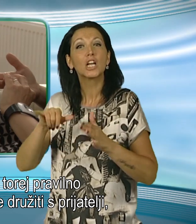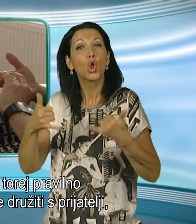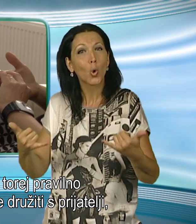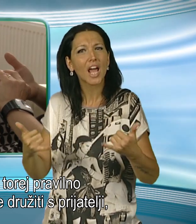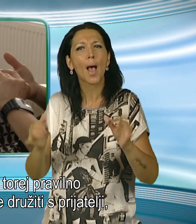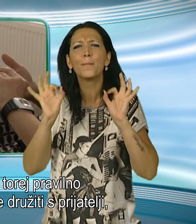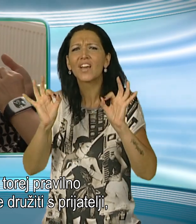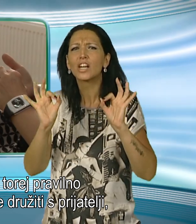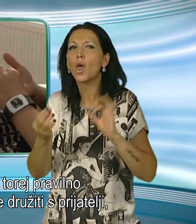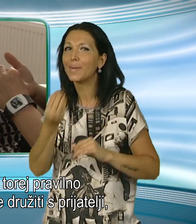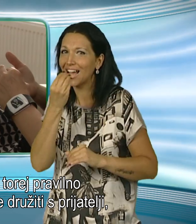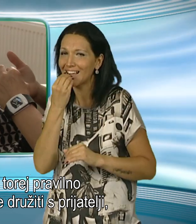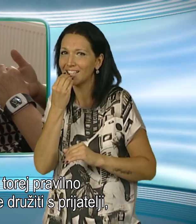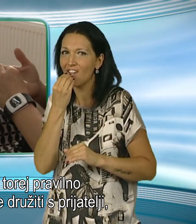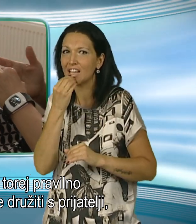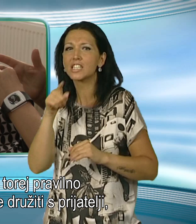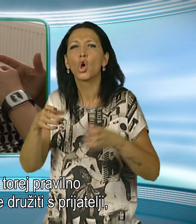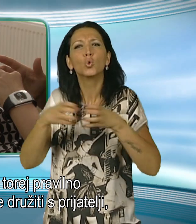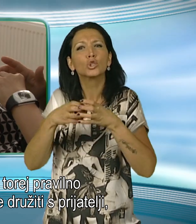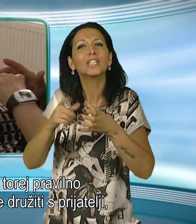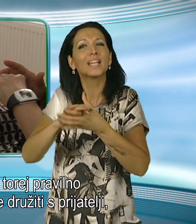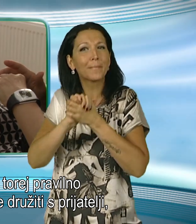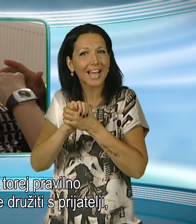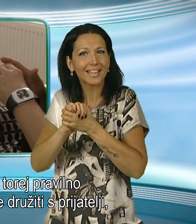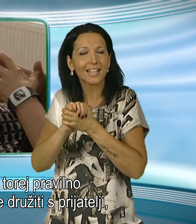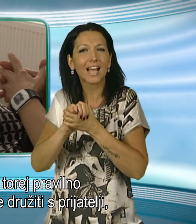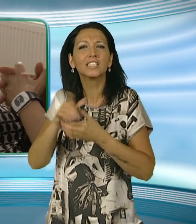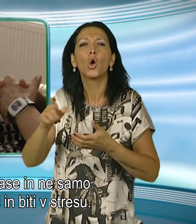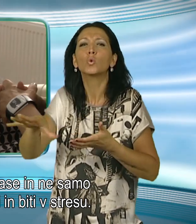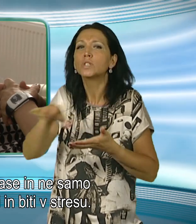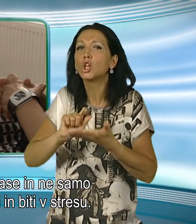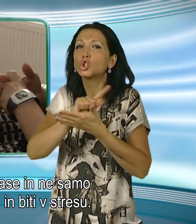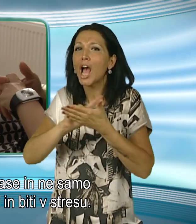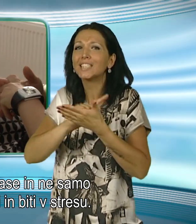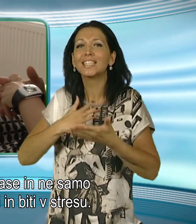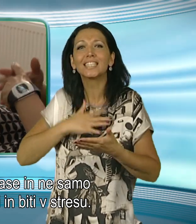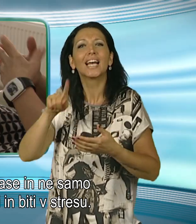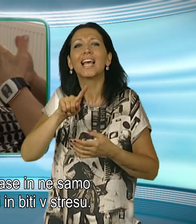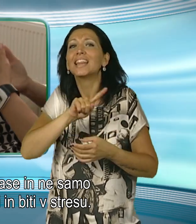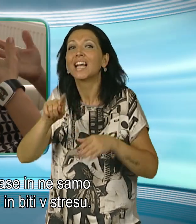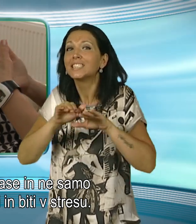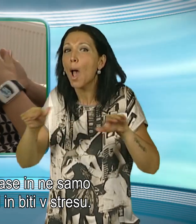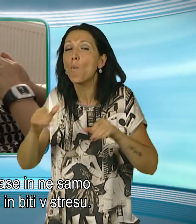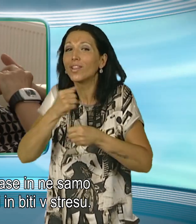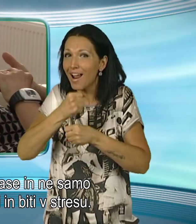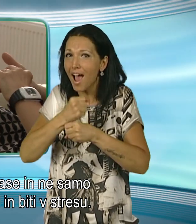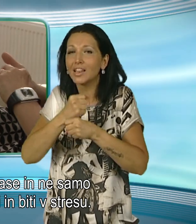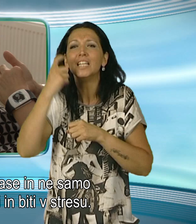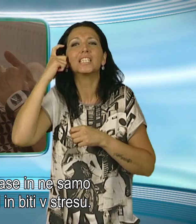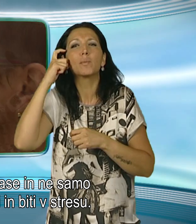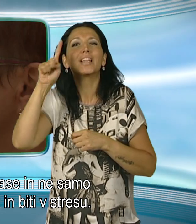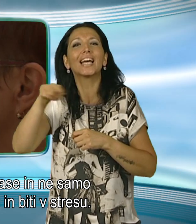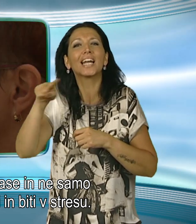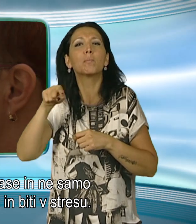Treba se je torej pravilno prehranjevati, se družiti s prijatelji, si vzeti čas zase in ne samo delati, skrbeti in biti v